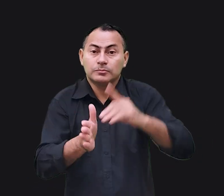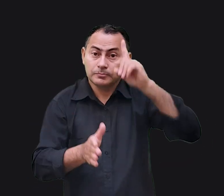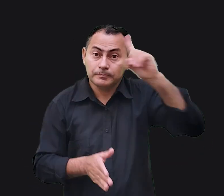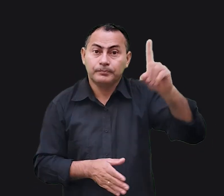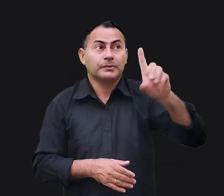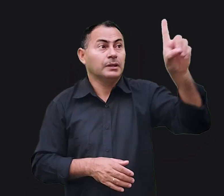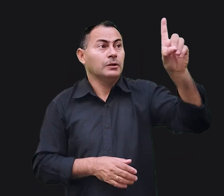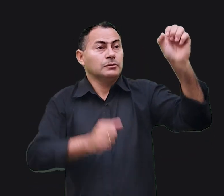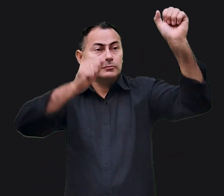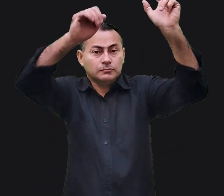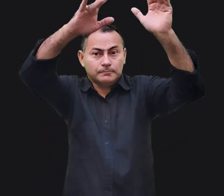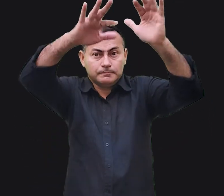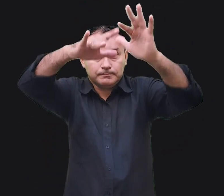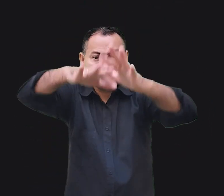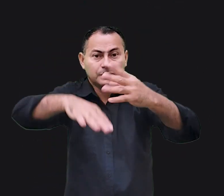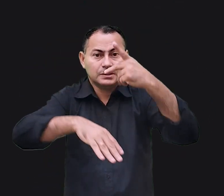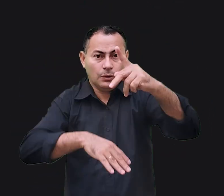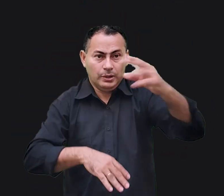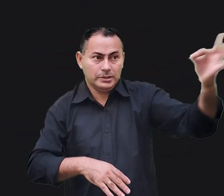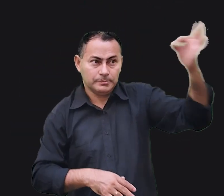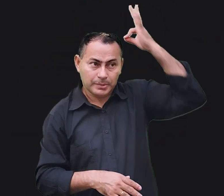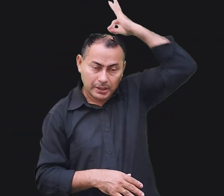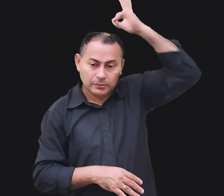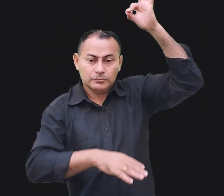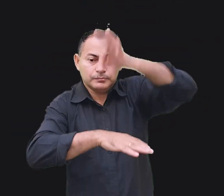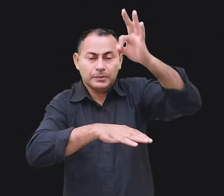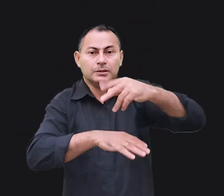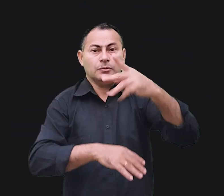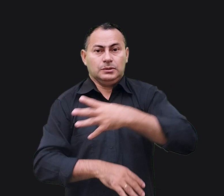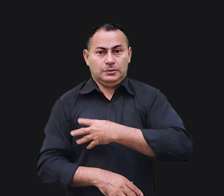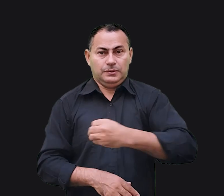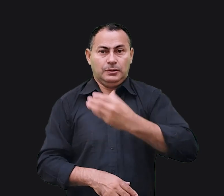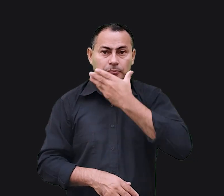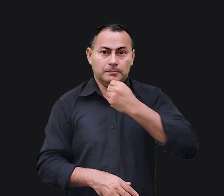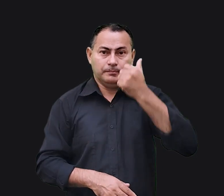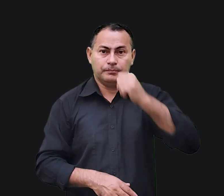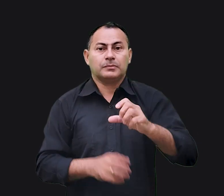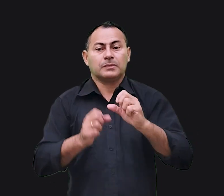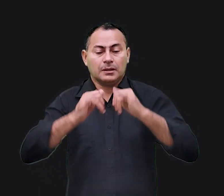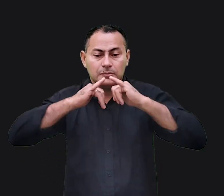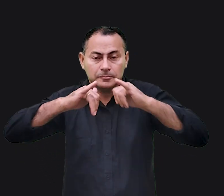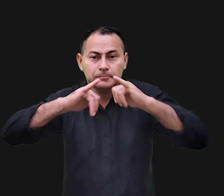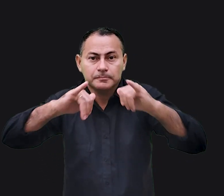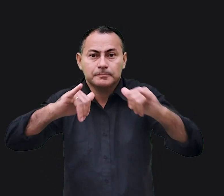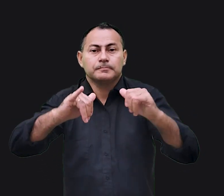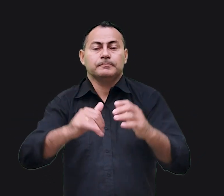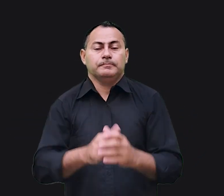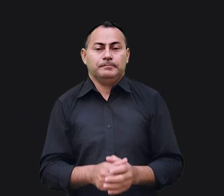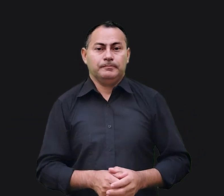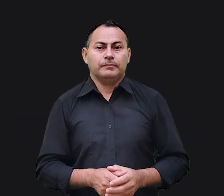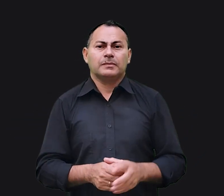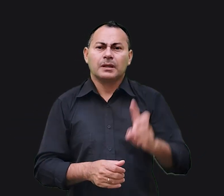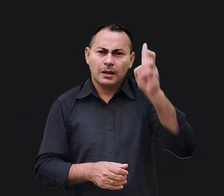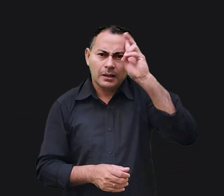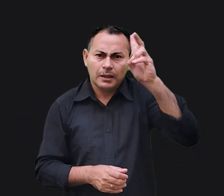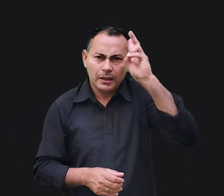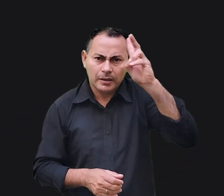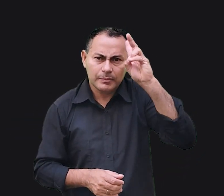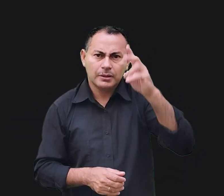dias Deus derramaria seu Espírito sobre seus filhos e filhas, e que eles profetizariam. Lembre-se do